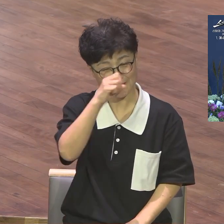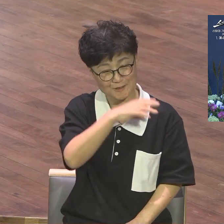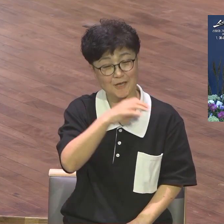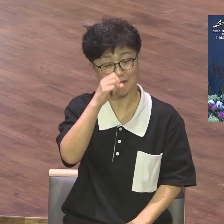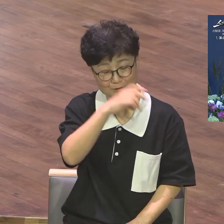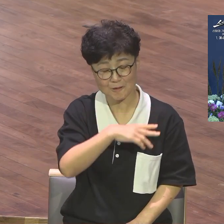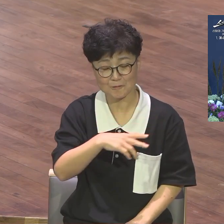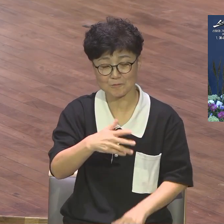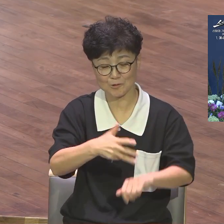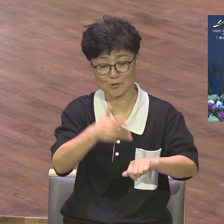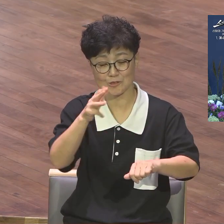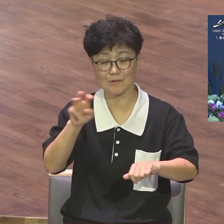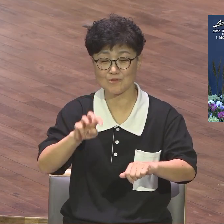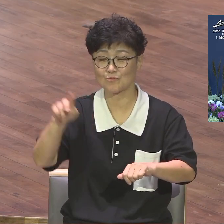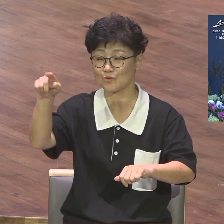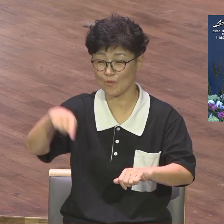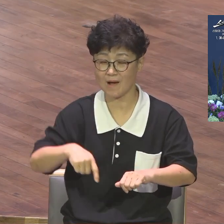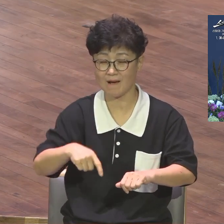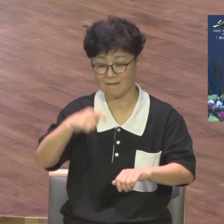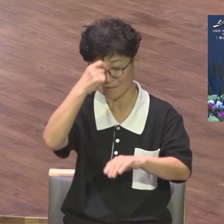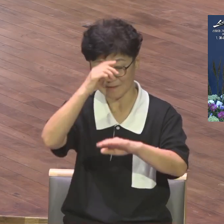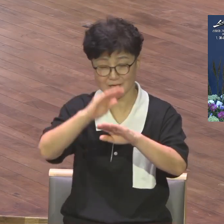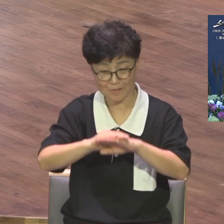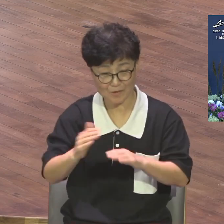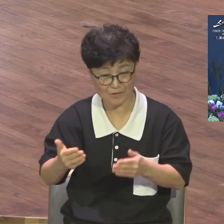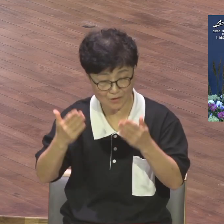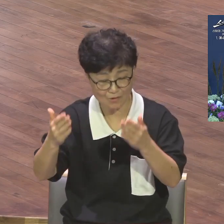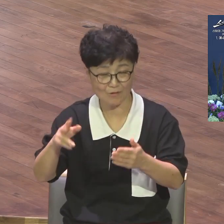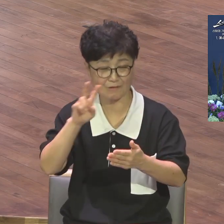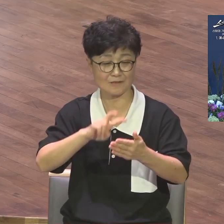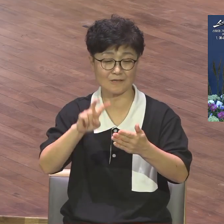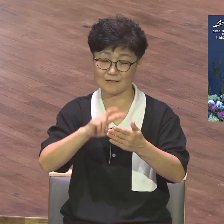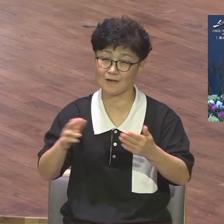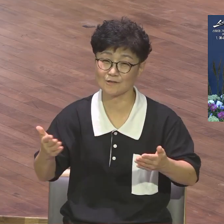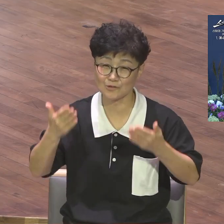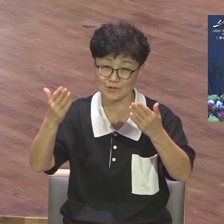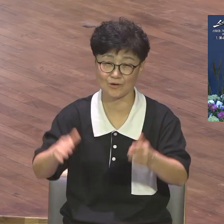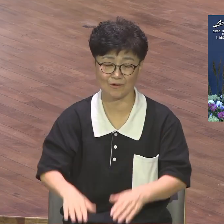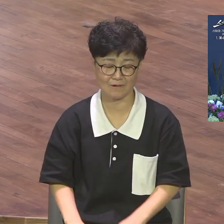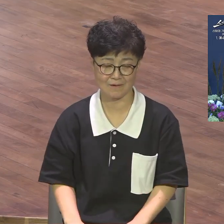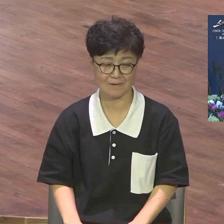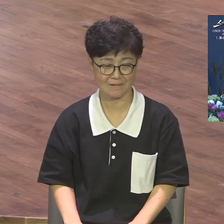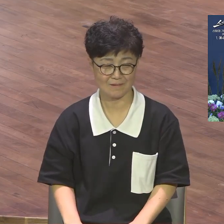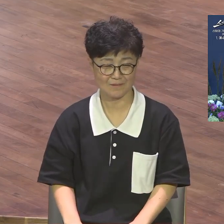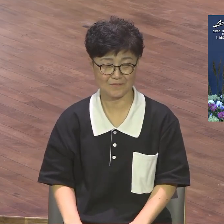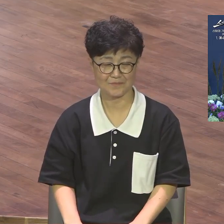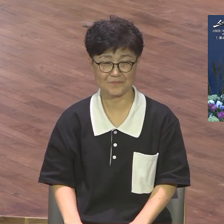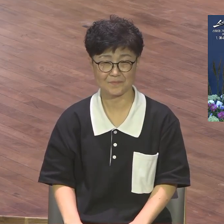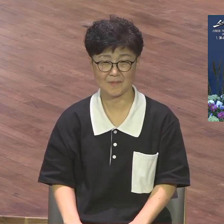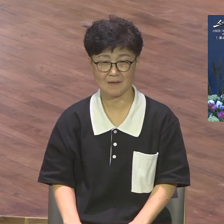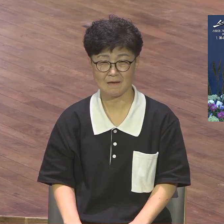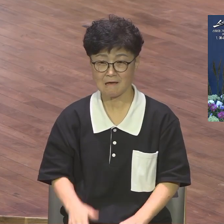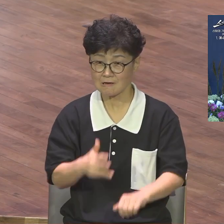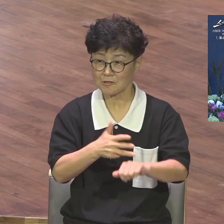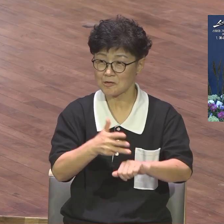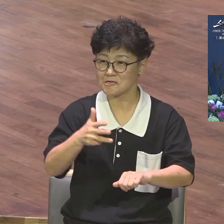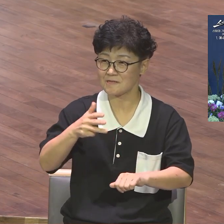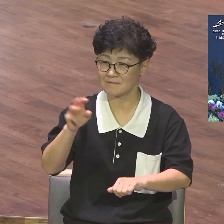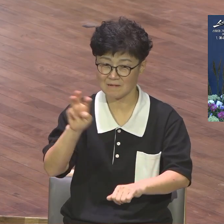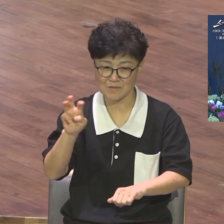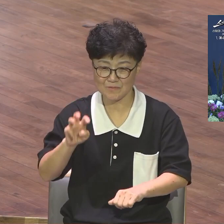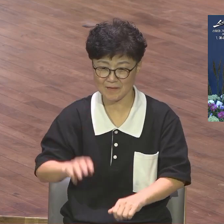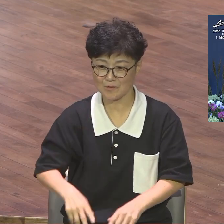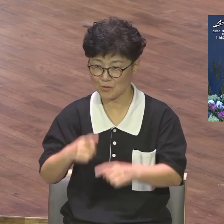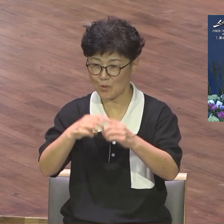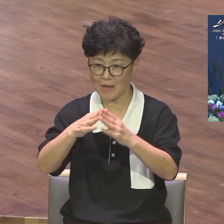찬양하셨죠. 막 열심히 결심하고 막 때리고 막 진짜 8시 반 맞는 거야? 진짜 8시 반에 오면 되는 거 이거